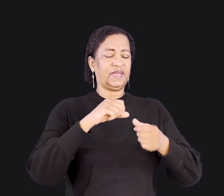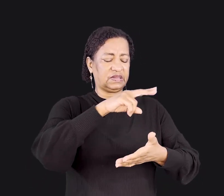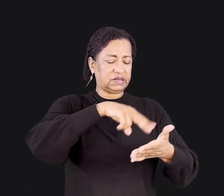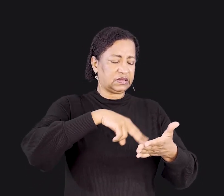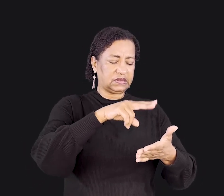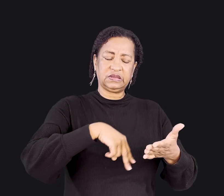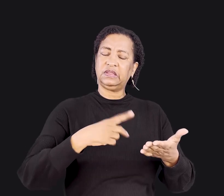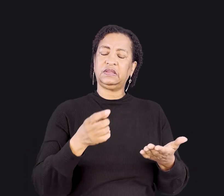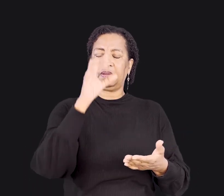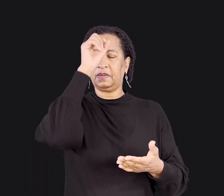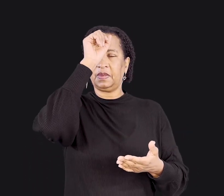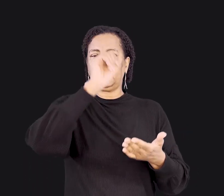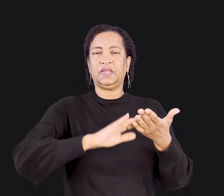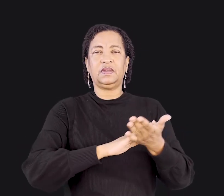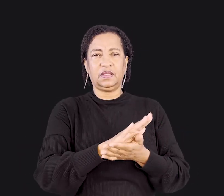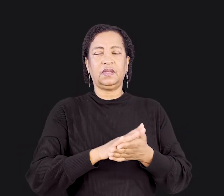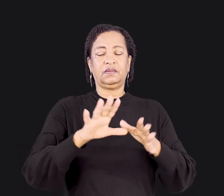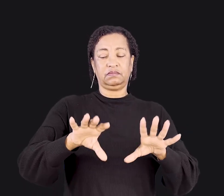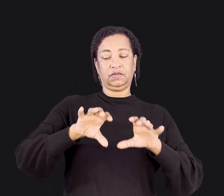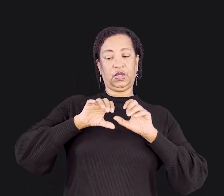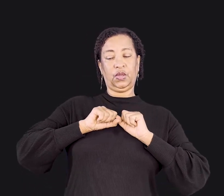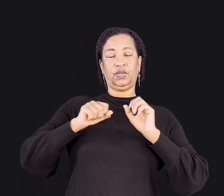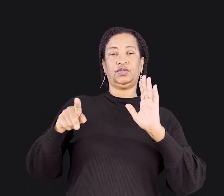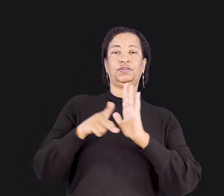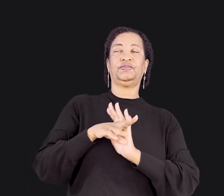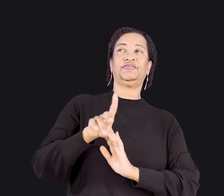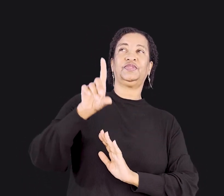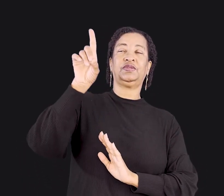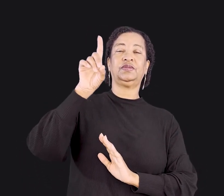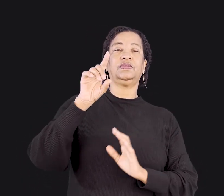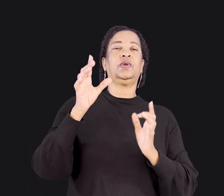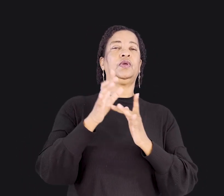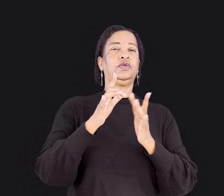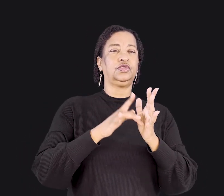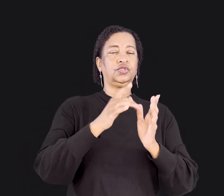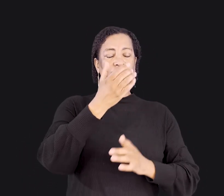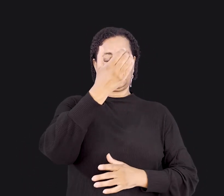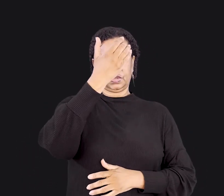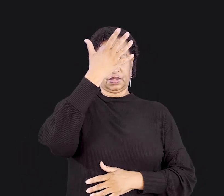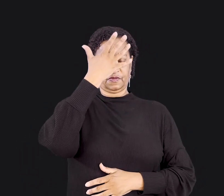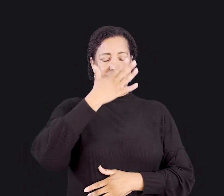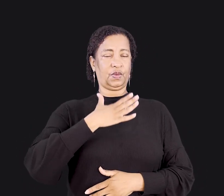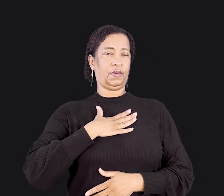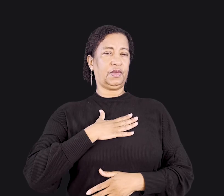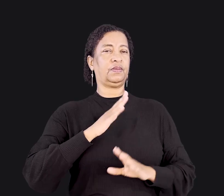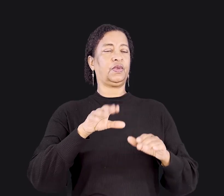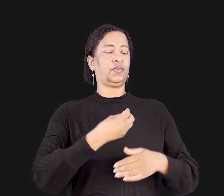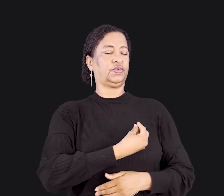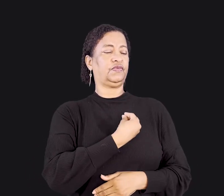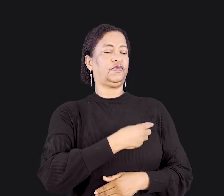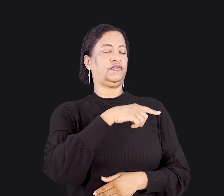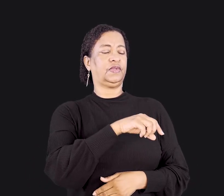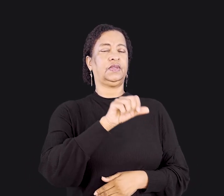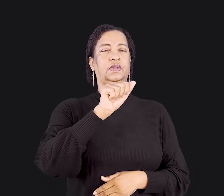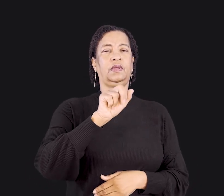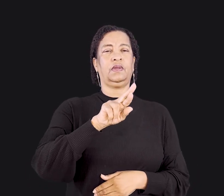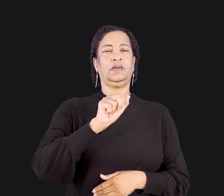livros para aprender sobre ele. Eu o recebi de Deus. Jesus o revelou para mim enquanto eu estava na Arábia, e este é o